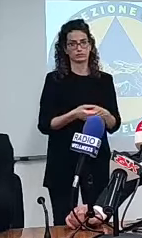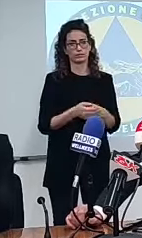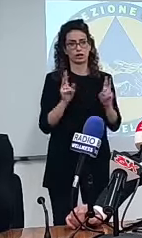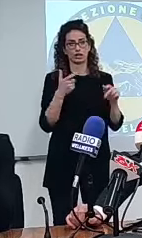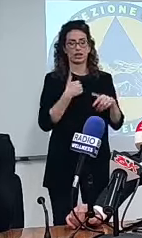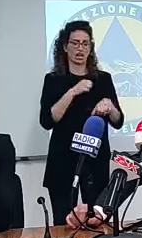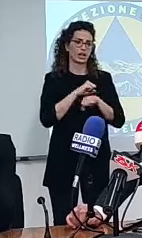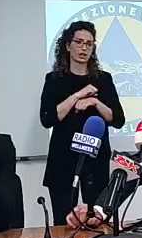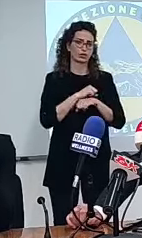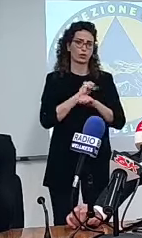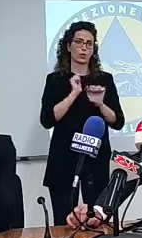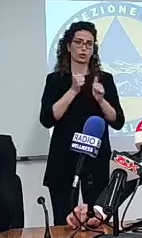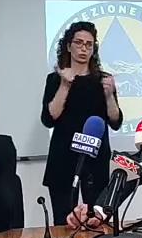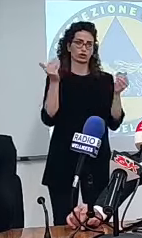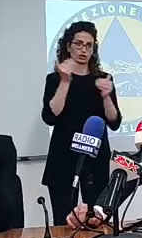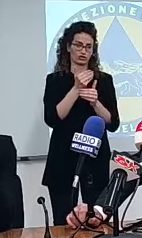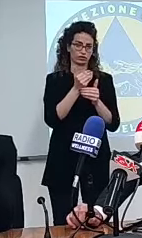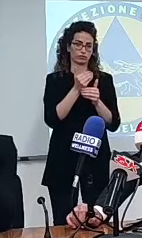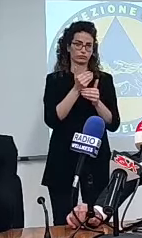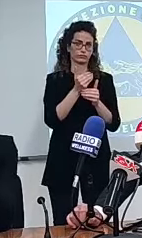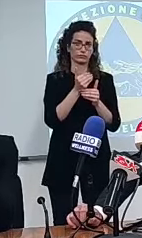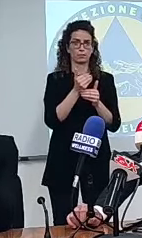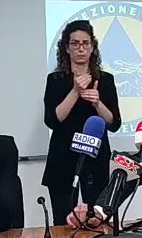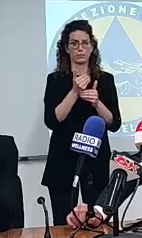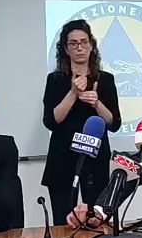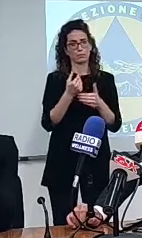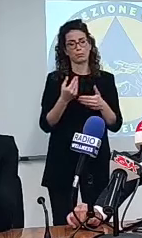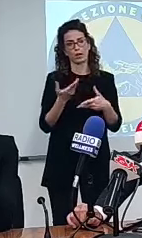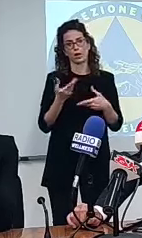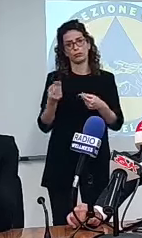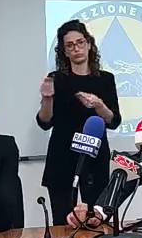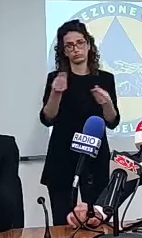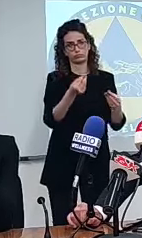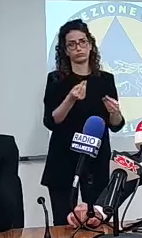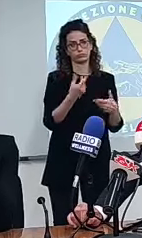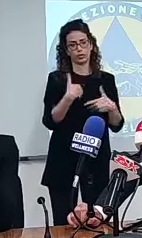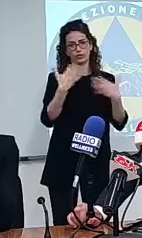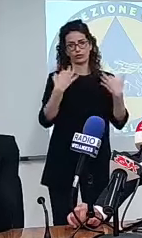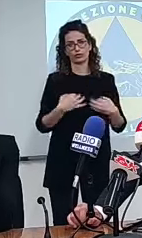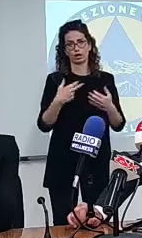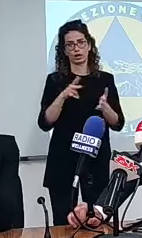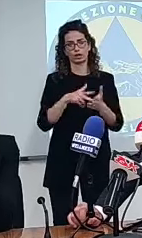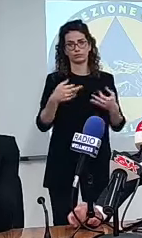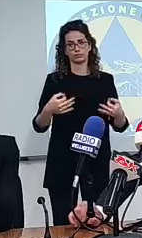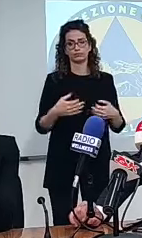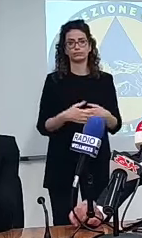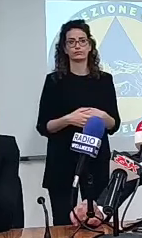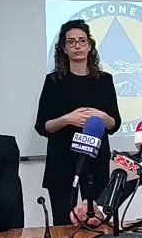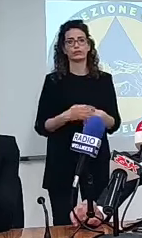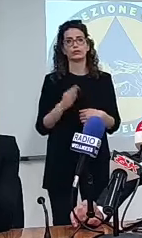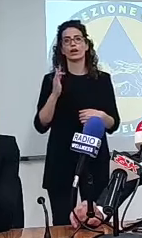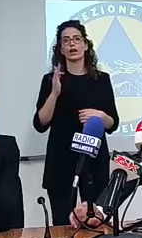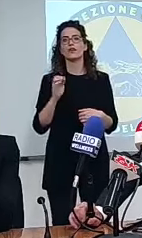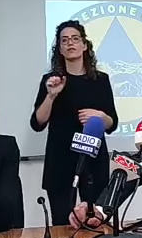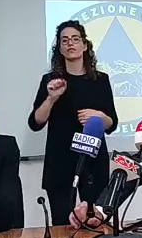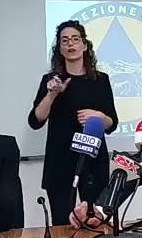ore 23. E però mandiamo una nota in modo tale che sia ufficiale. Una FAQ. Sì, cioè, una